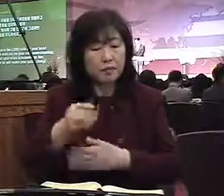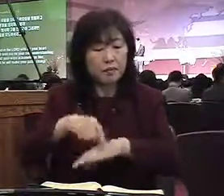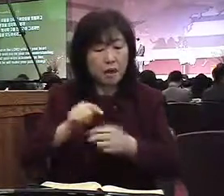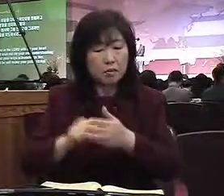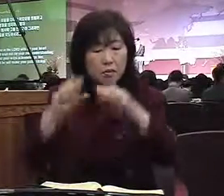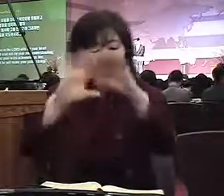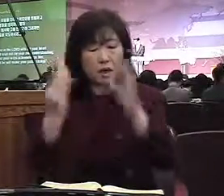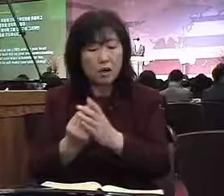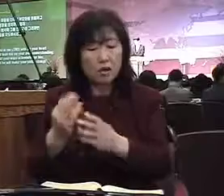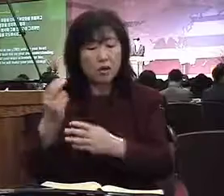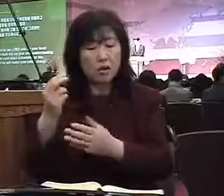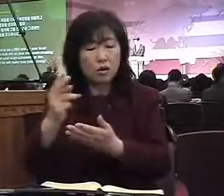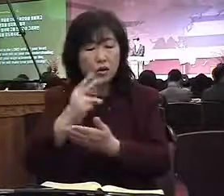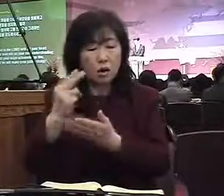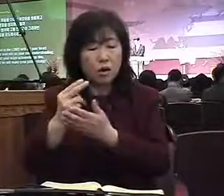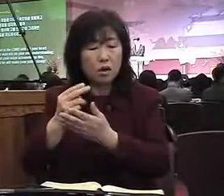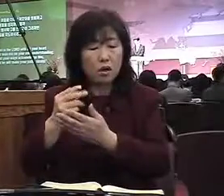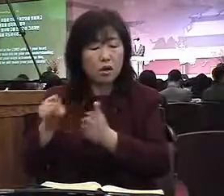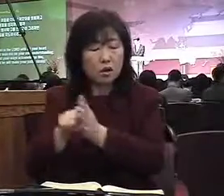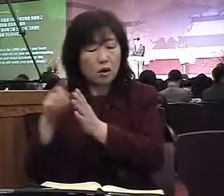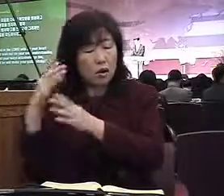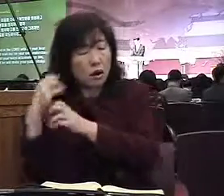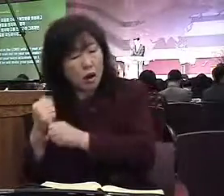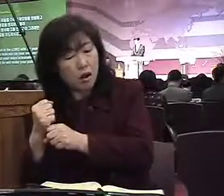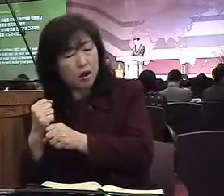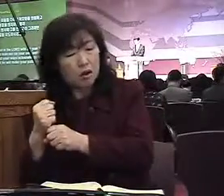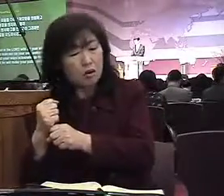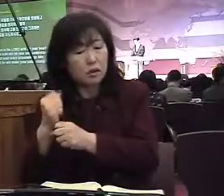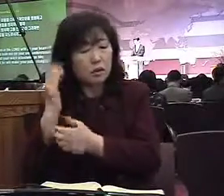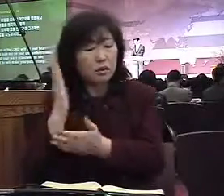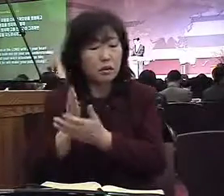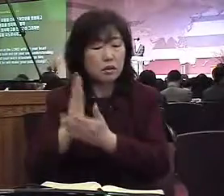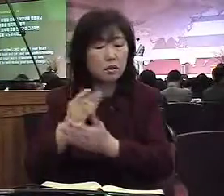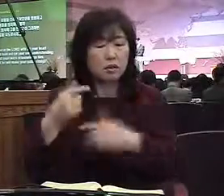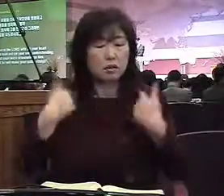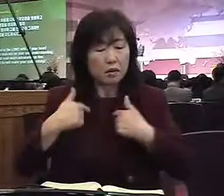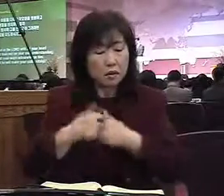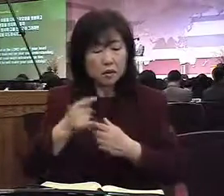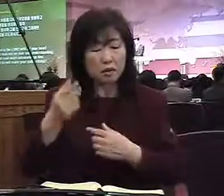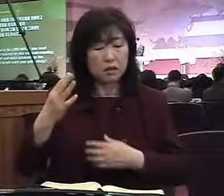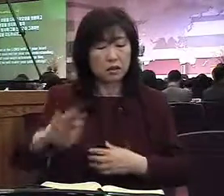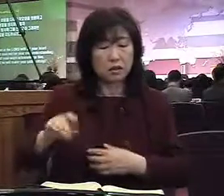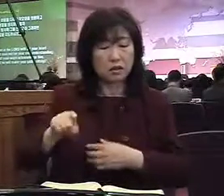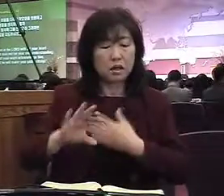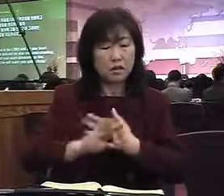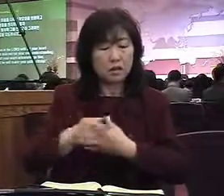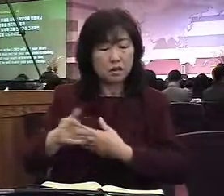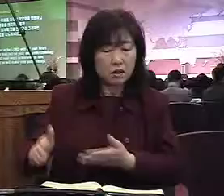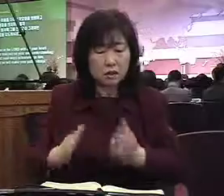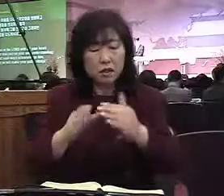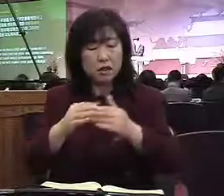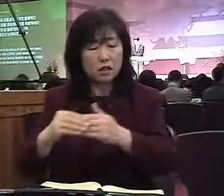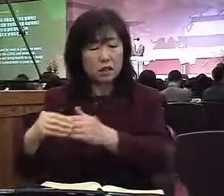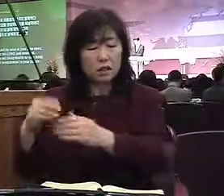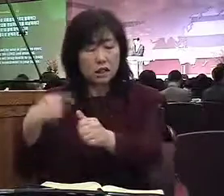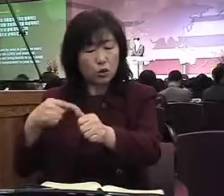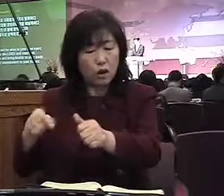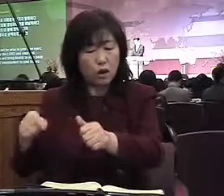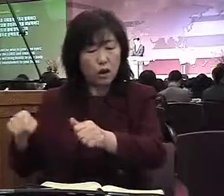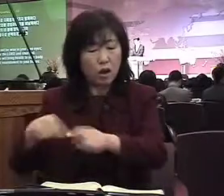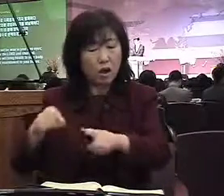다하여 여호와를 의뢰하고 내 명철을 의지하지 말라. 너는 범사에 그를 인정하라. 그리하면 내 길을